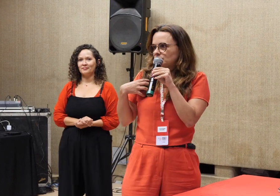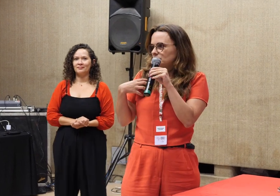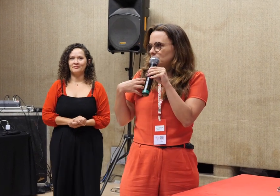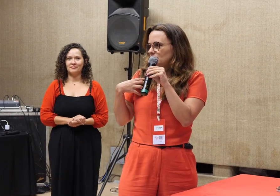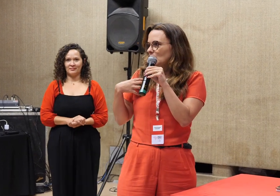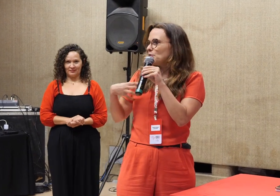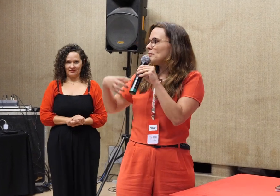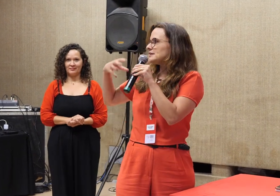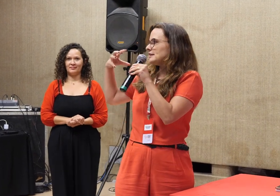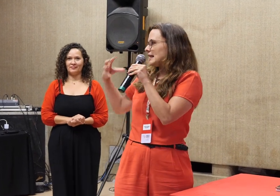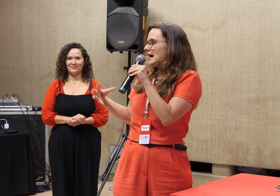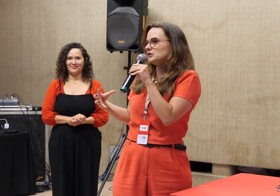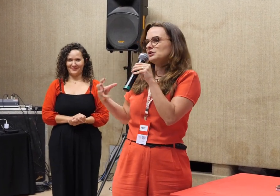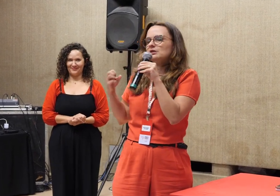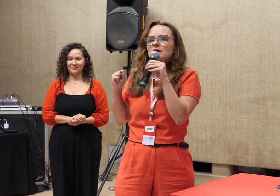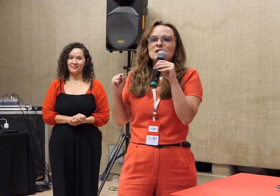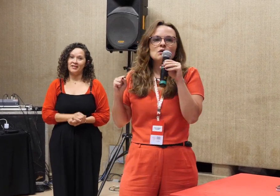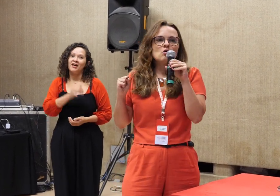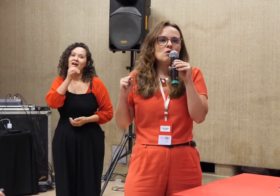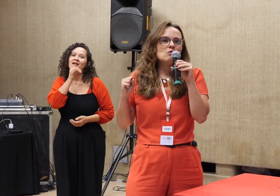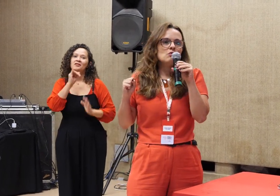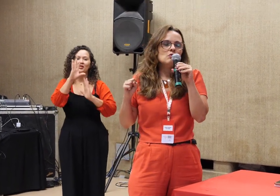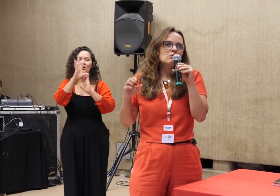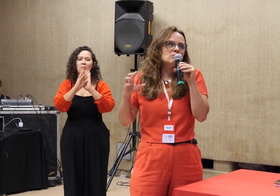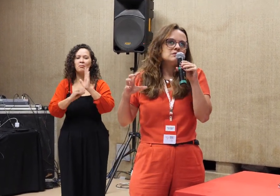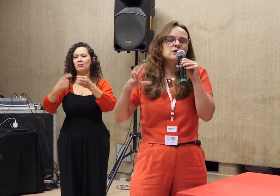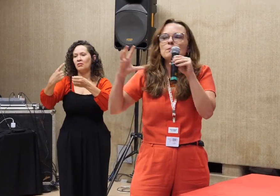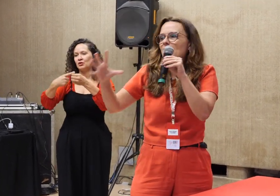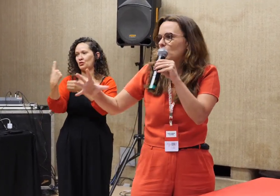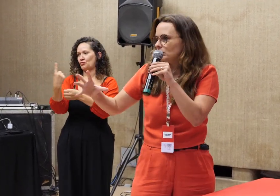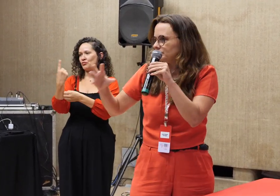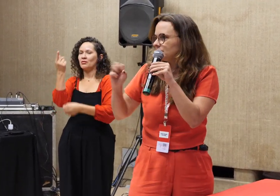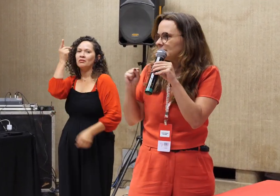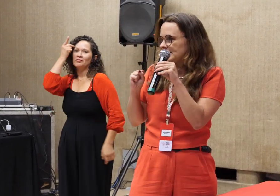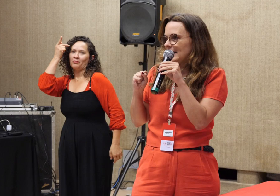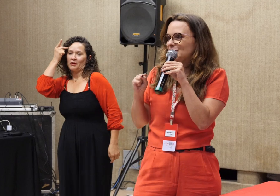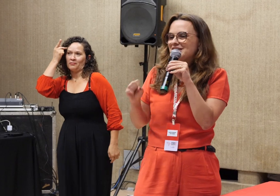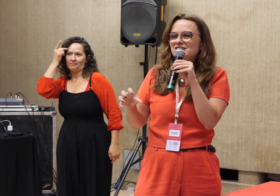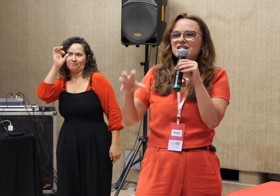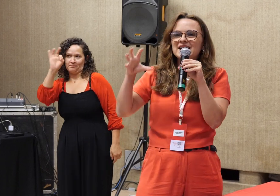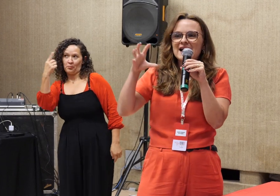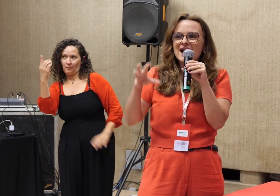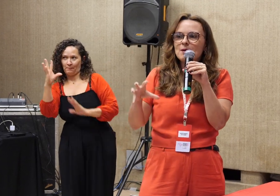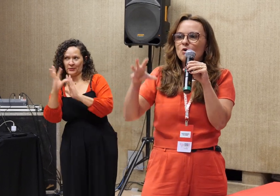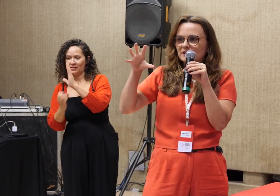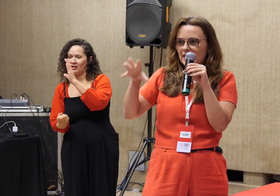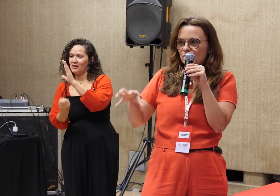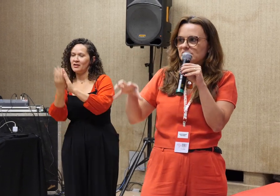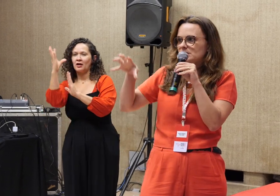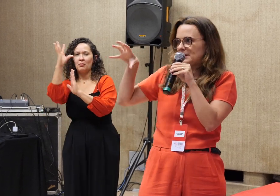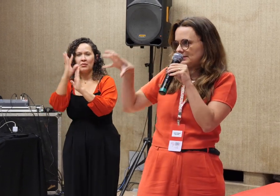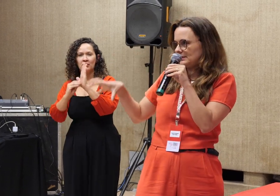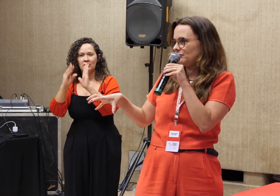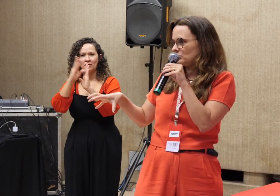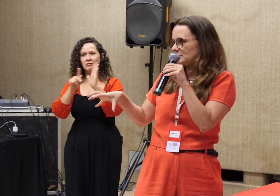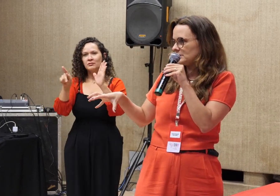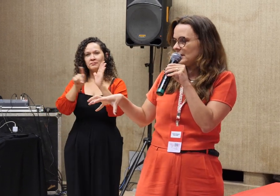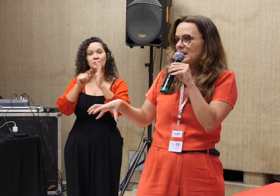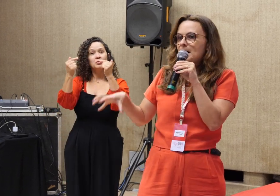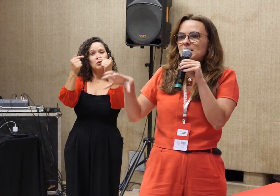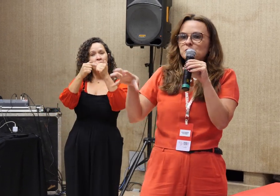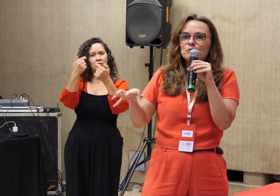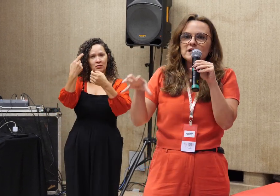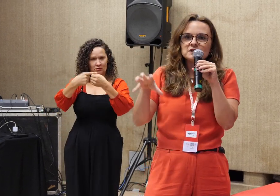modelo para uma cidade como São Paulo, tá certo? A gente criar modelos